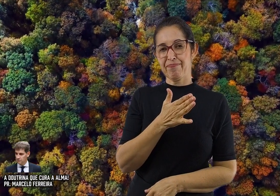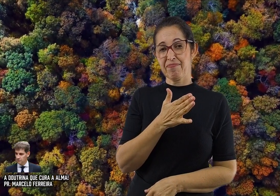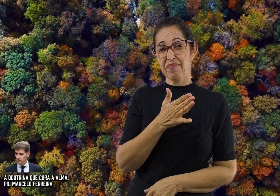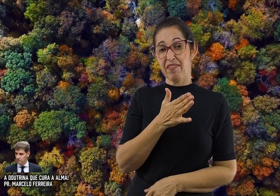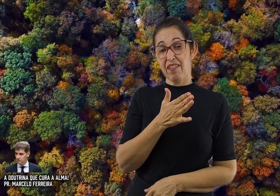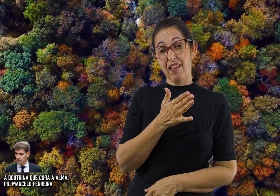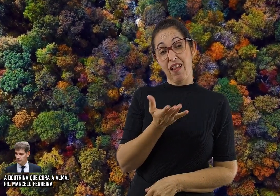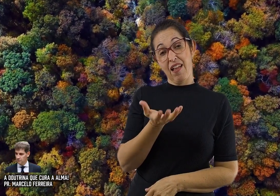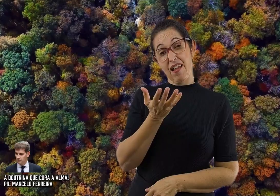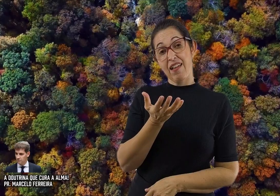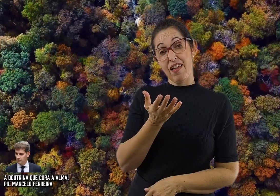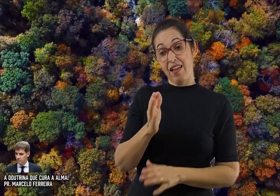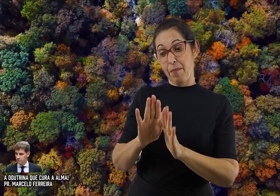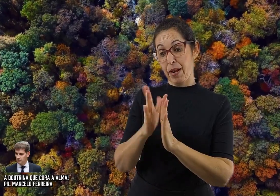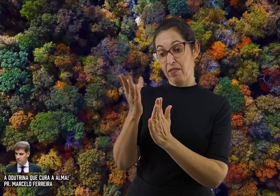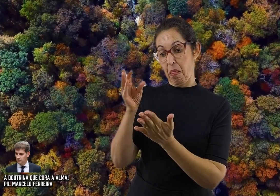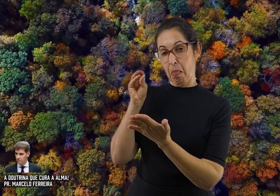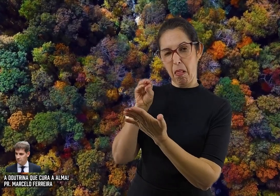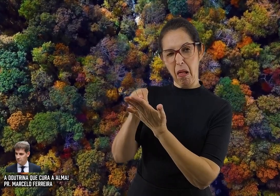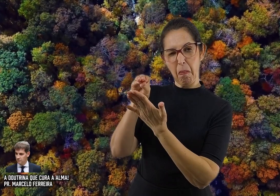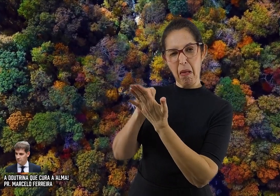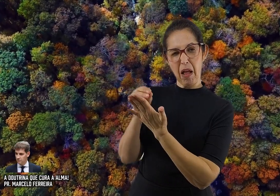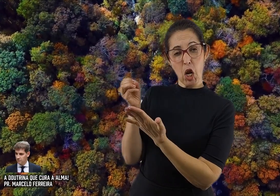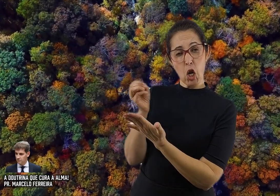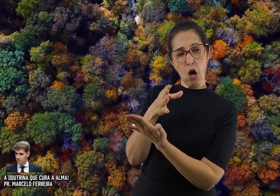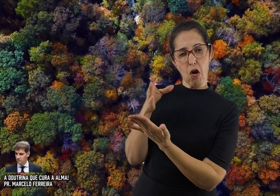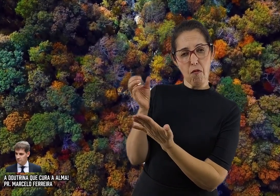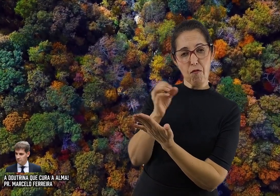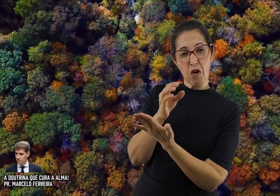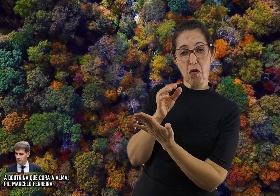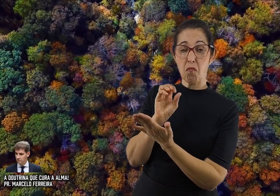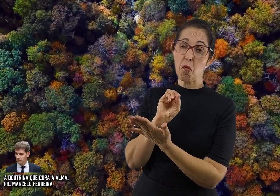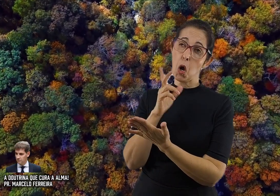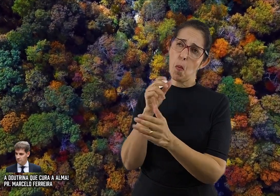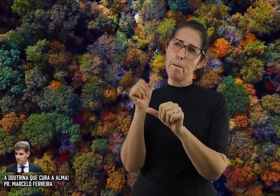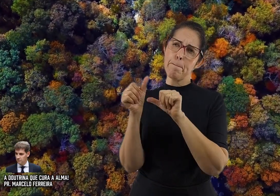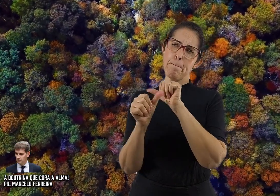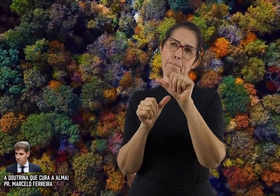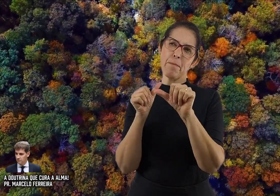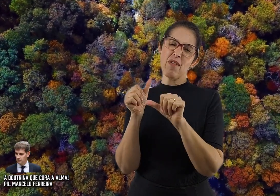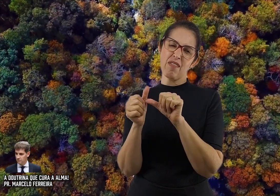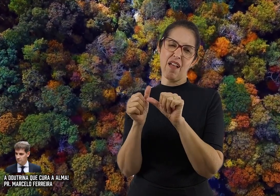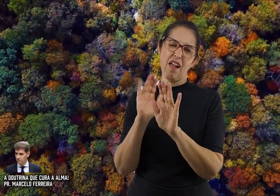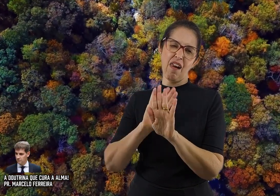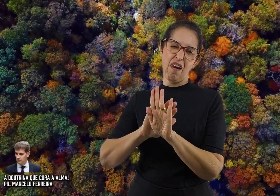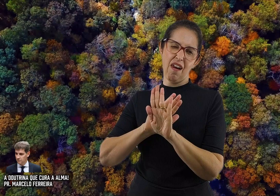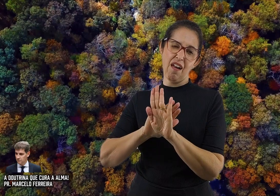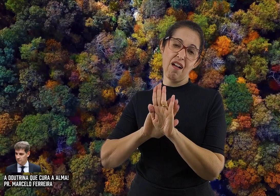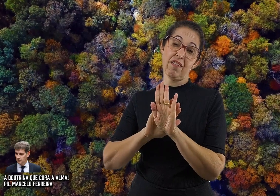na palavra, ou ela vai ensinar, ela vai tentar mudar a palavra de forma muito sutil às